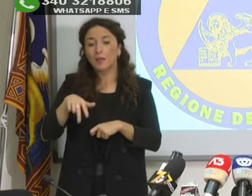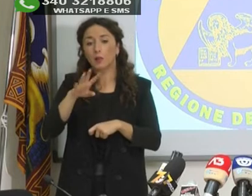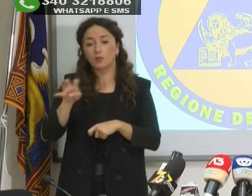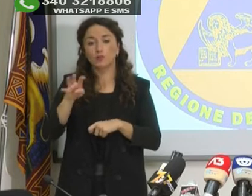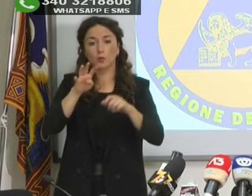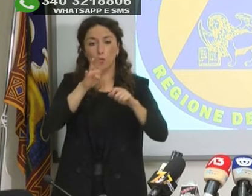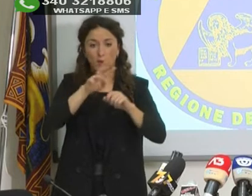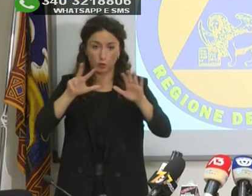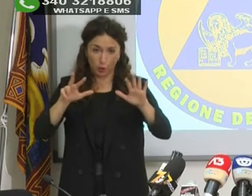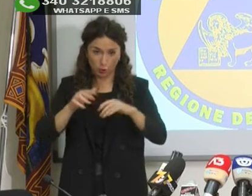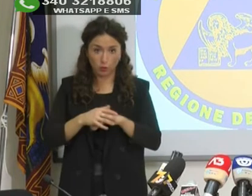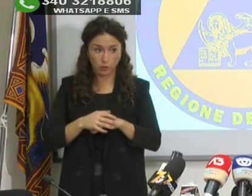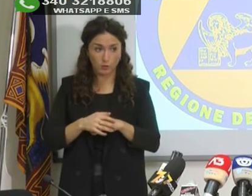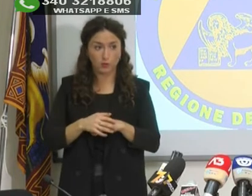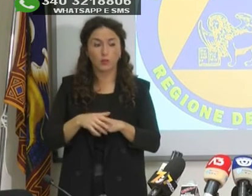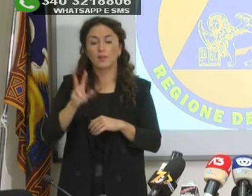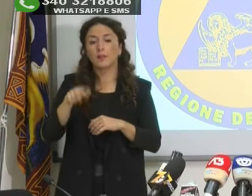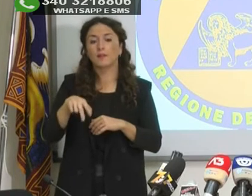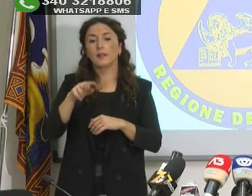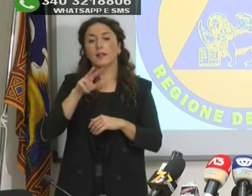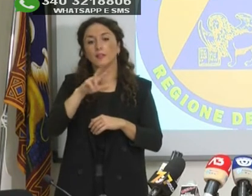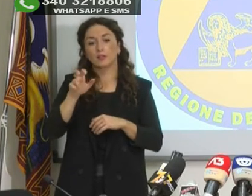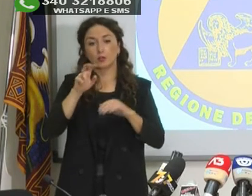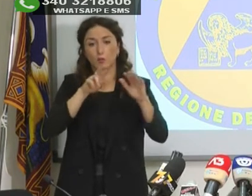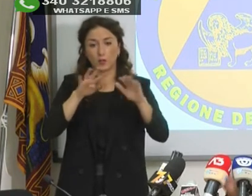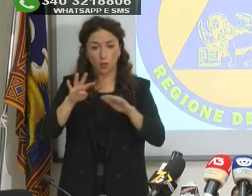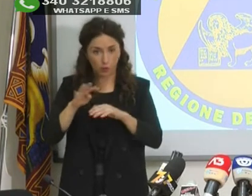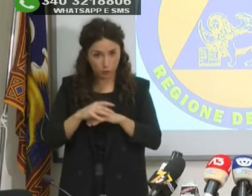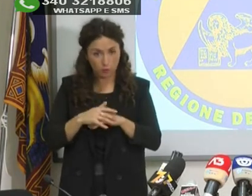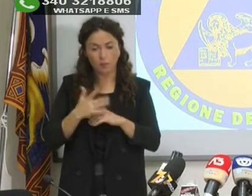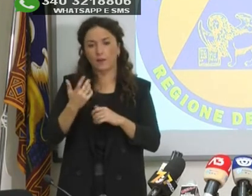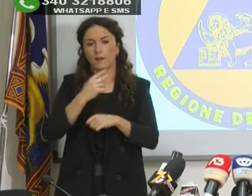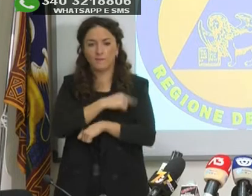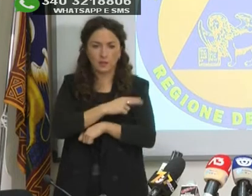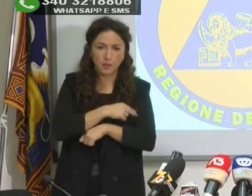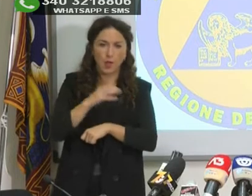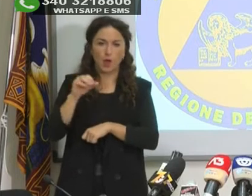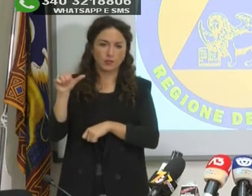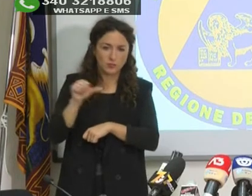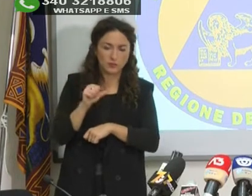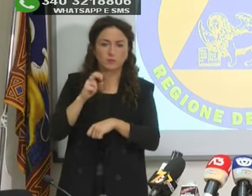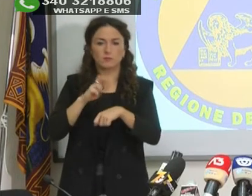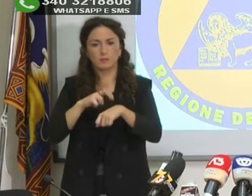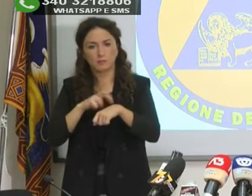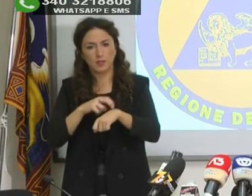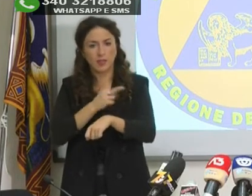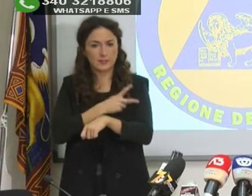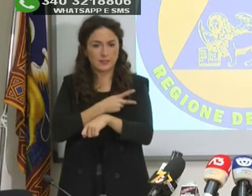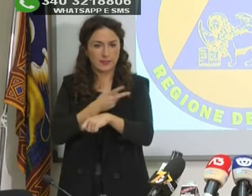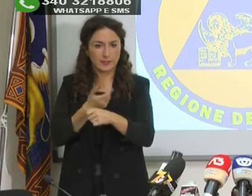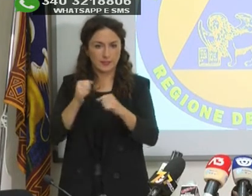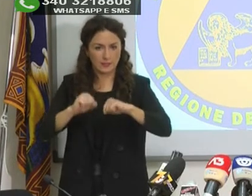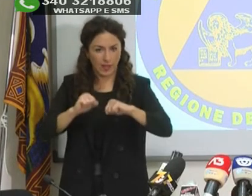3.448, quindi queste 3.448 unità varie, quindi infermieri, OS, medici, assistenti sanitari,